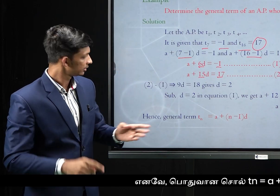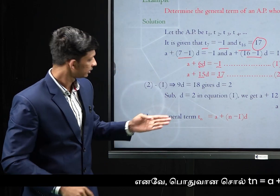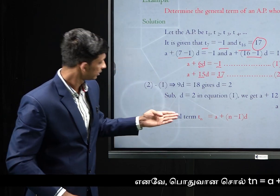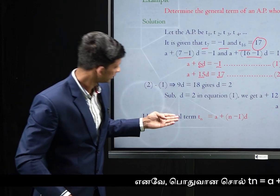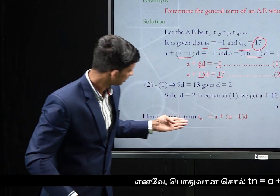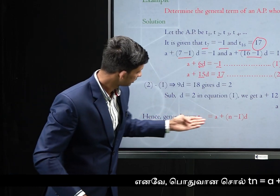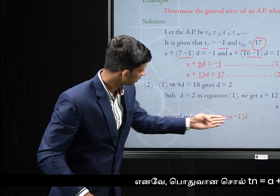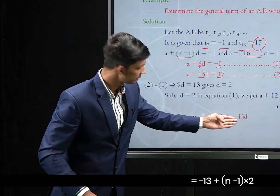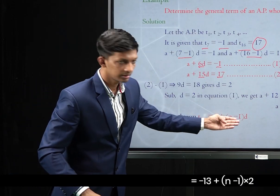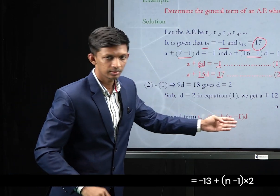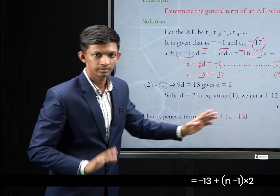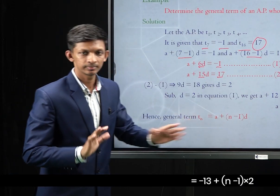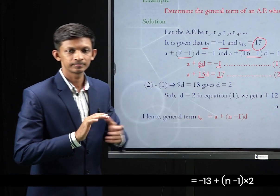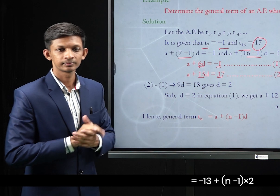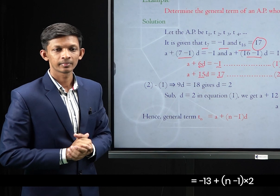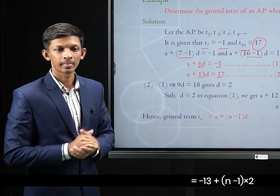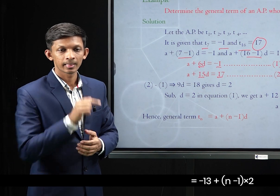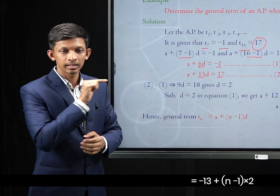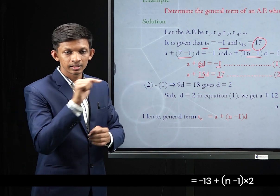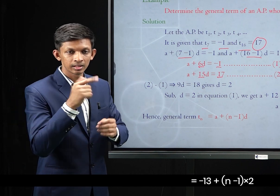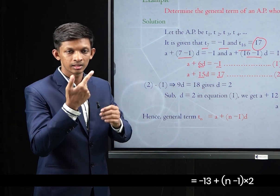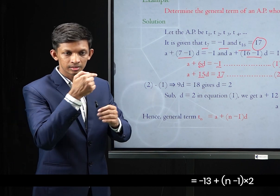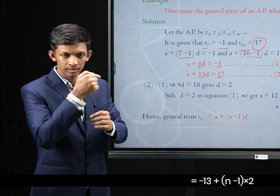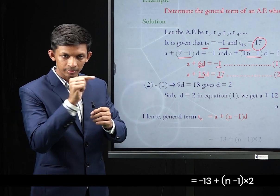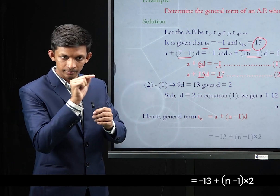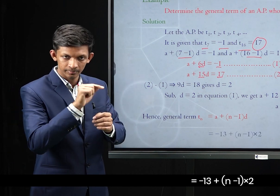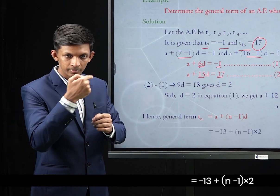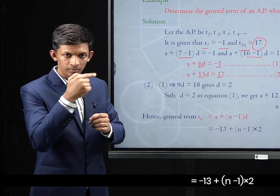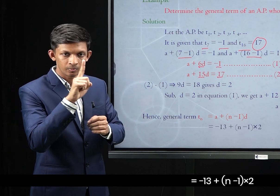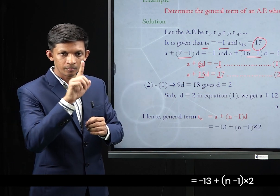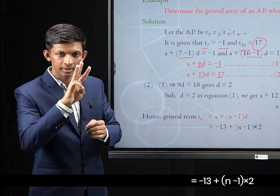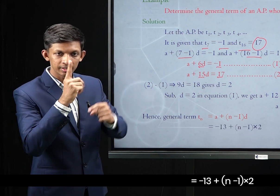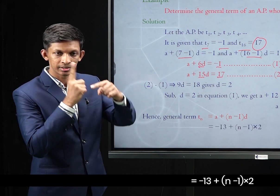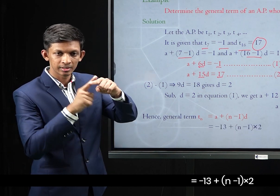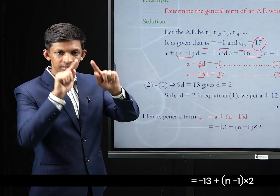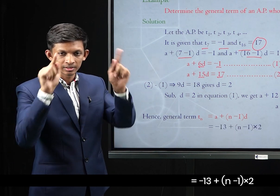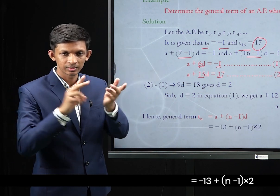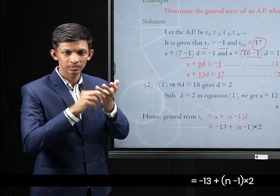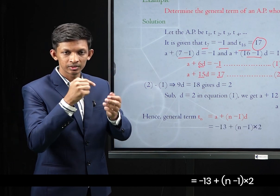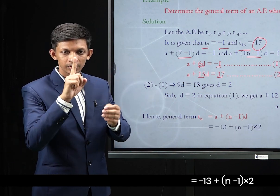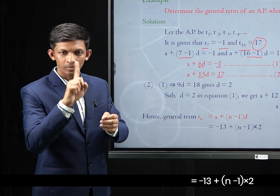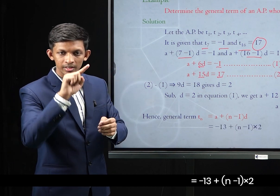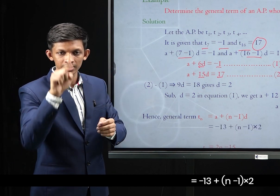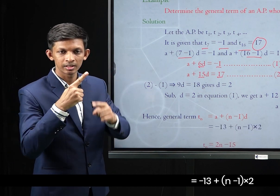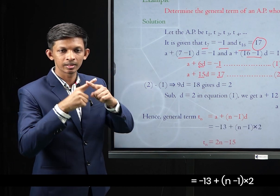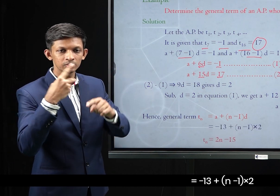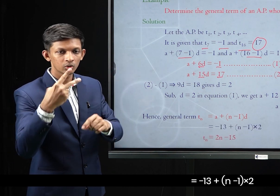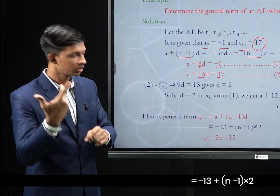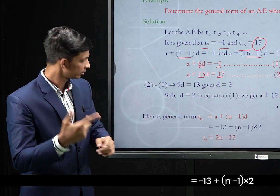d. ஈடு கழித்தல் 13 கூட்டல் அடைப்புக்குறிக்குள் n கழித்தல் 1